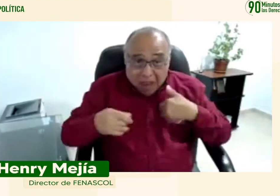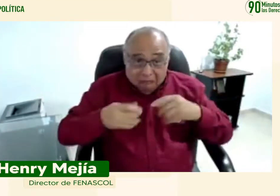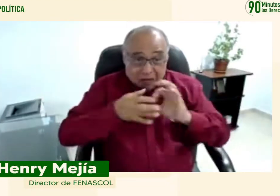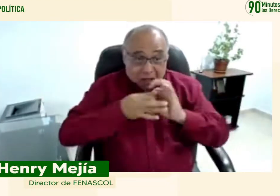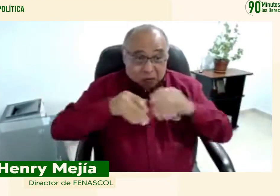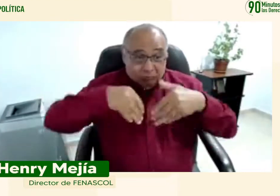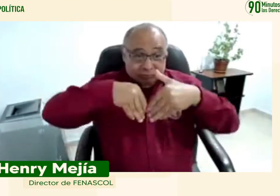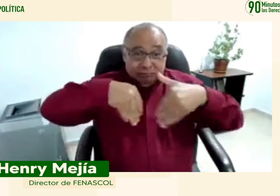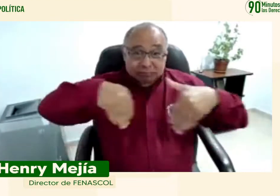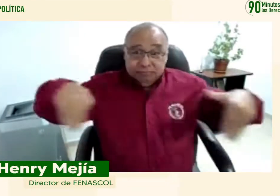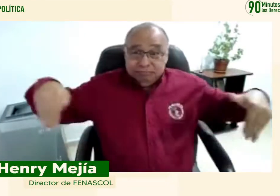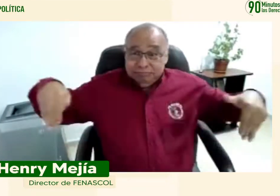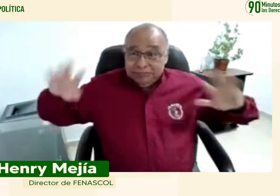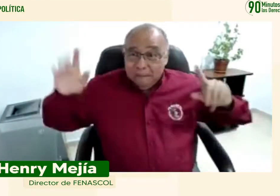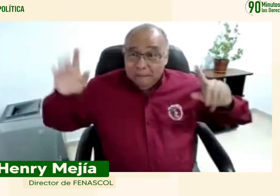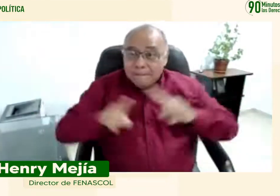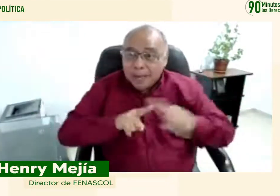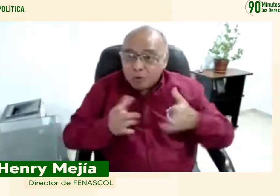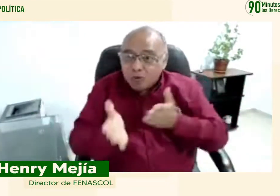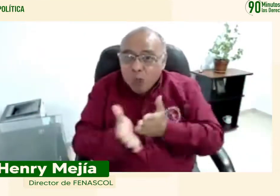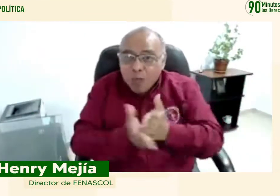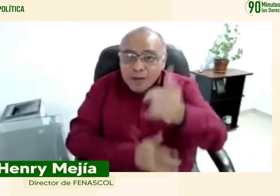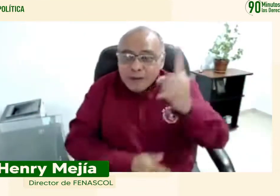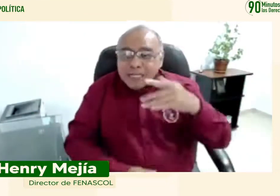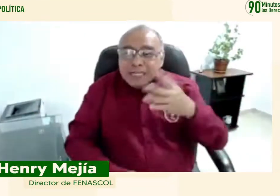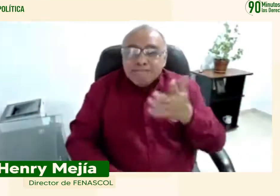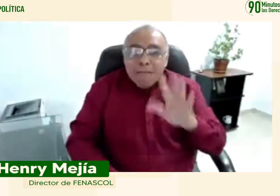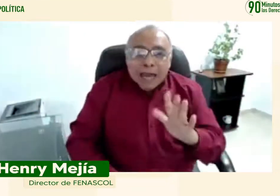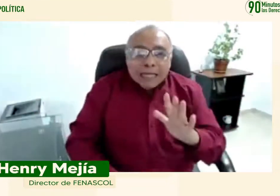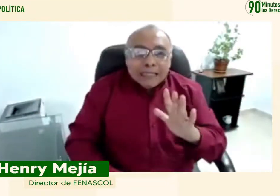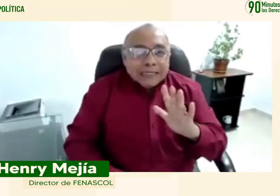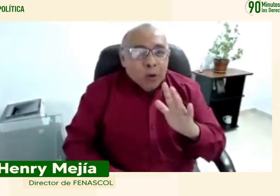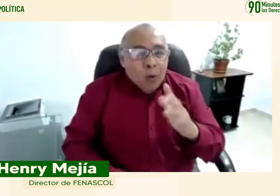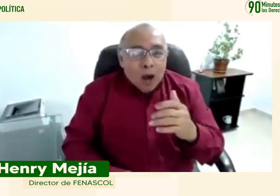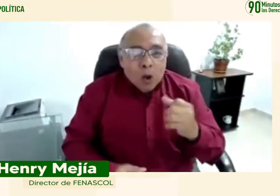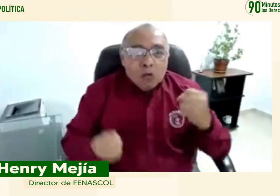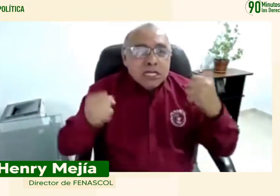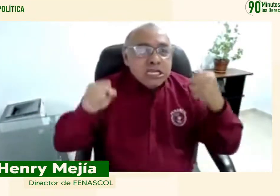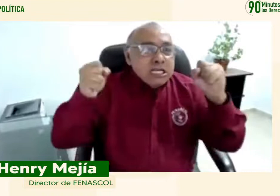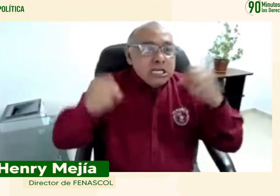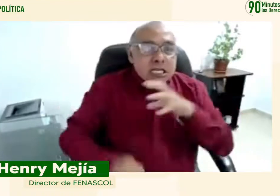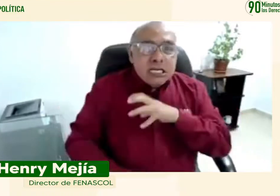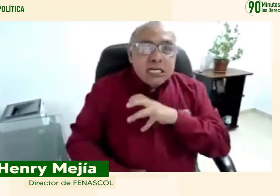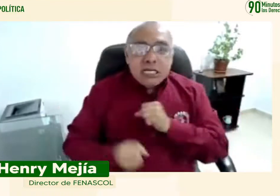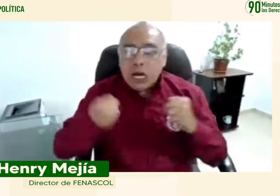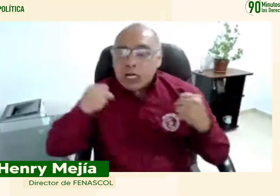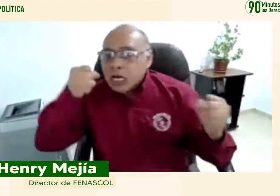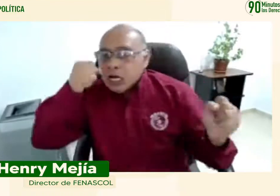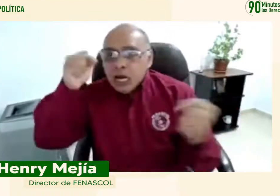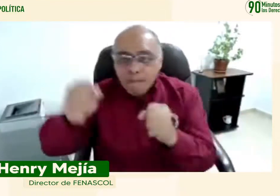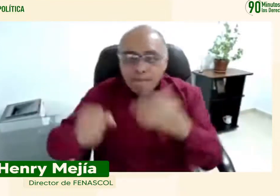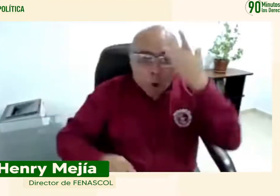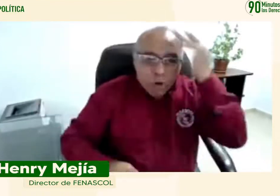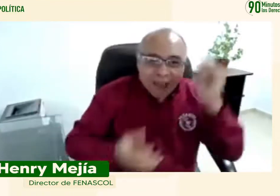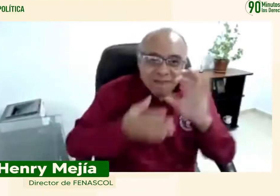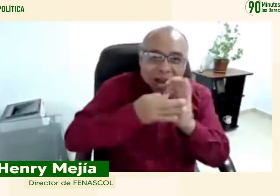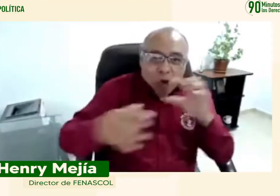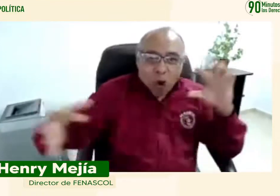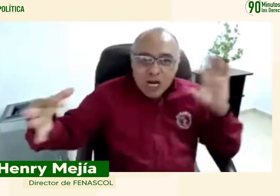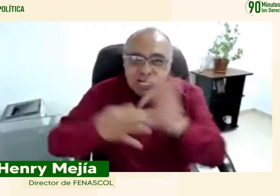nosotros siempre nascar en este momento no estamos apoyando ningún candidato mantenemos la neutralidad pero siento que es ese afán también de